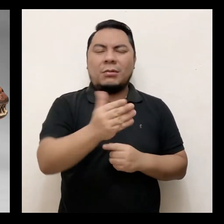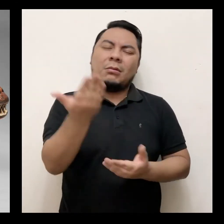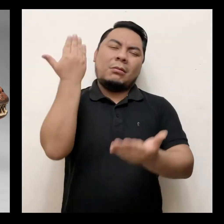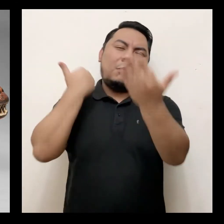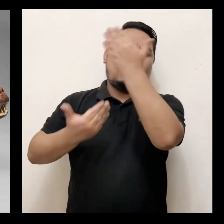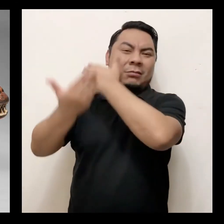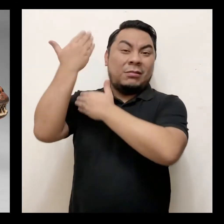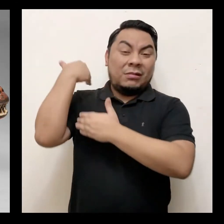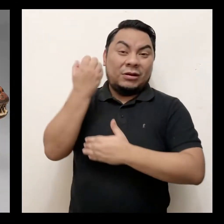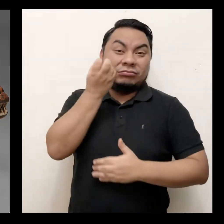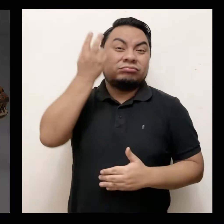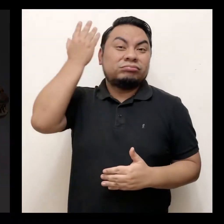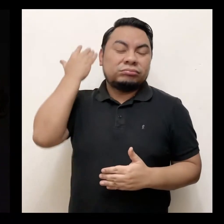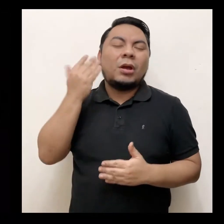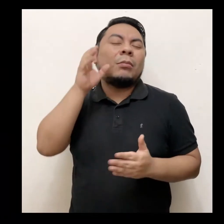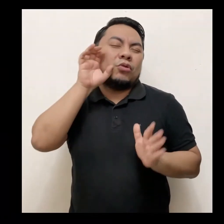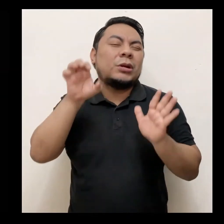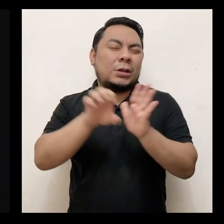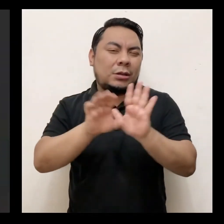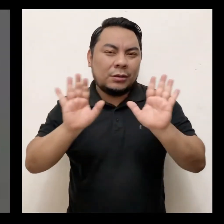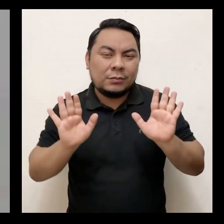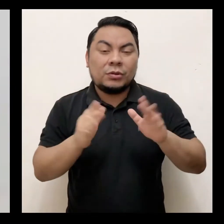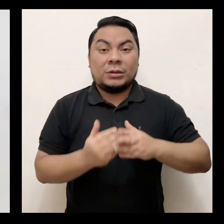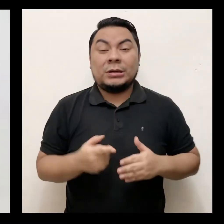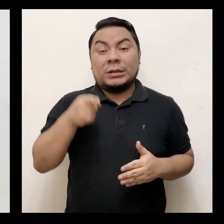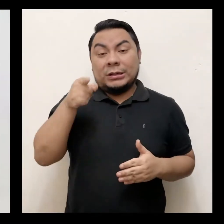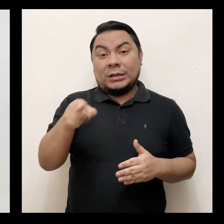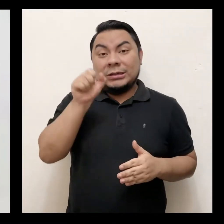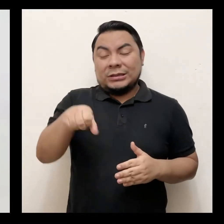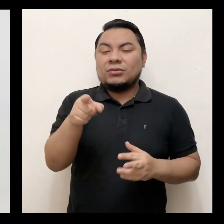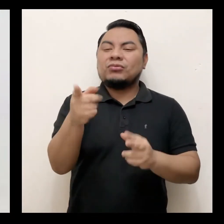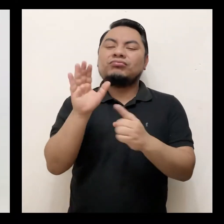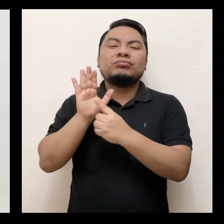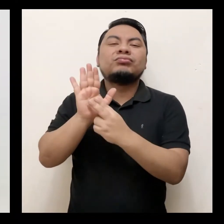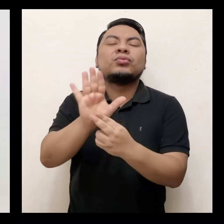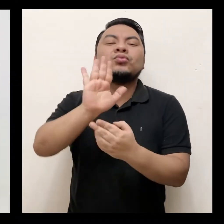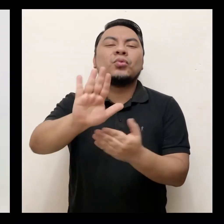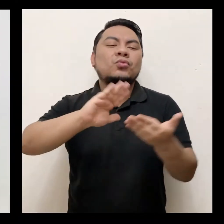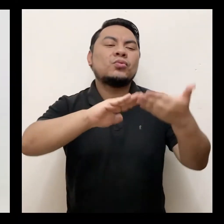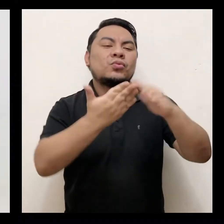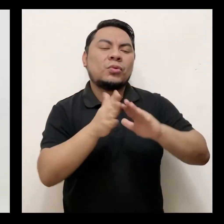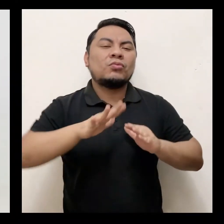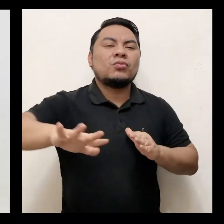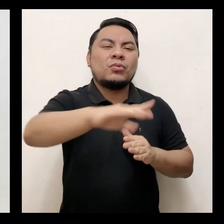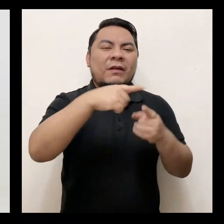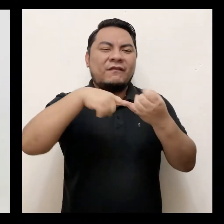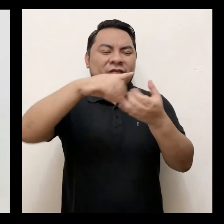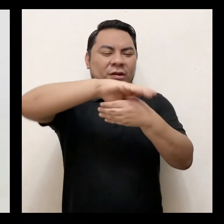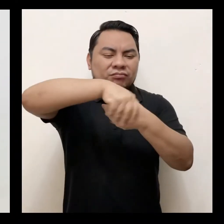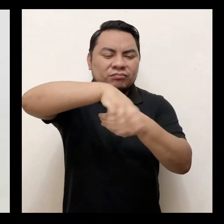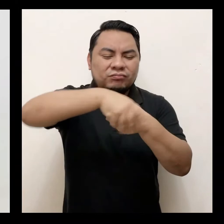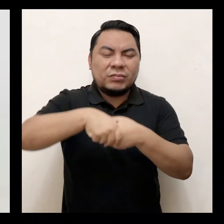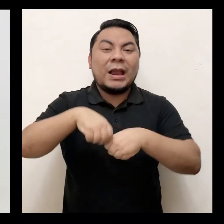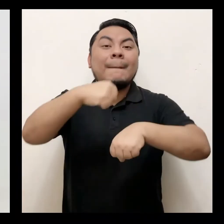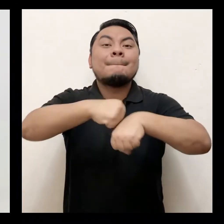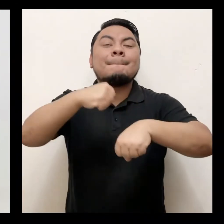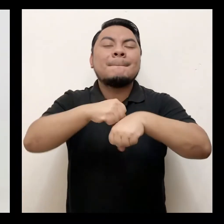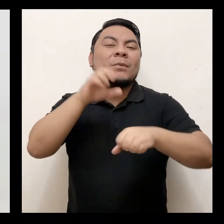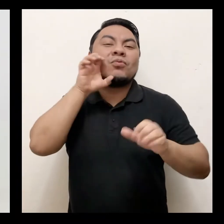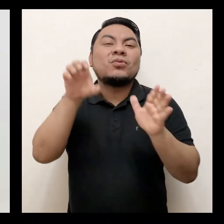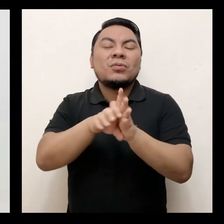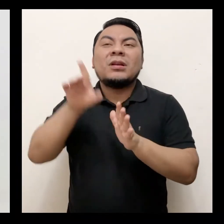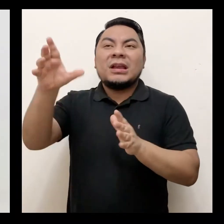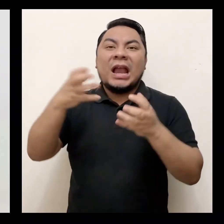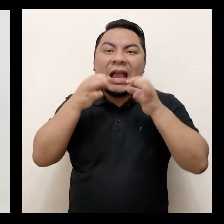peruanas desde épocas precolombinas. Por ejemplo, los chavín representaron a sus deidades en grandes esculturas talladas en